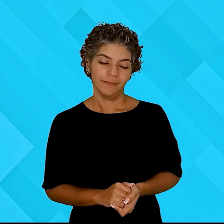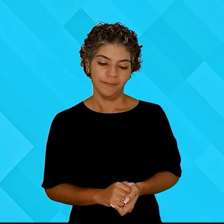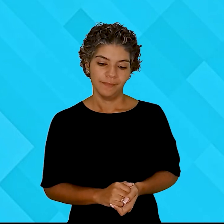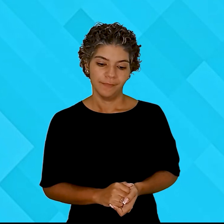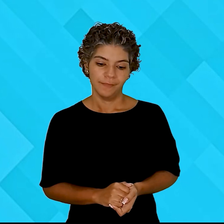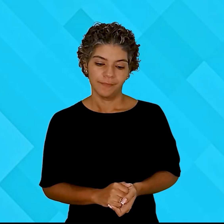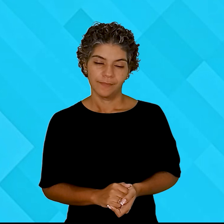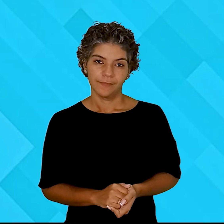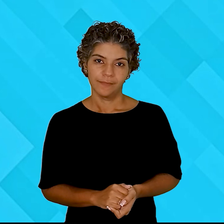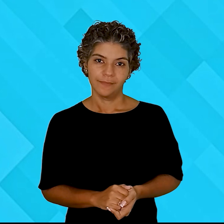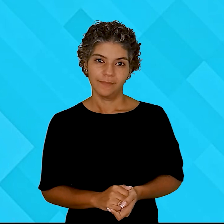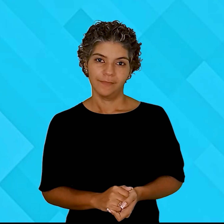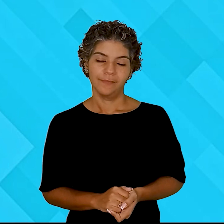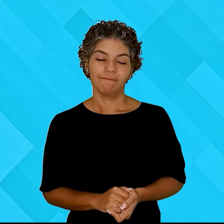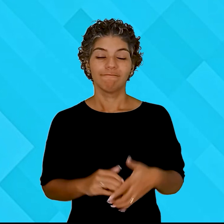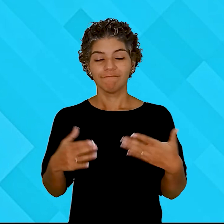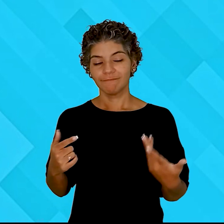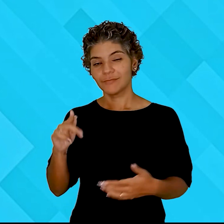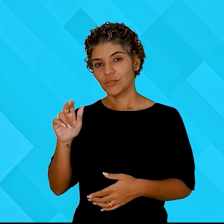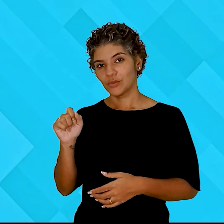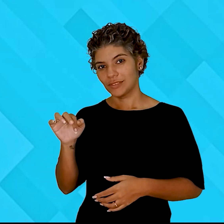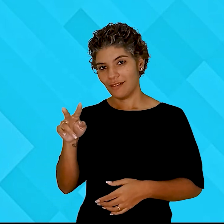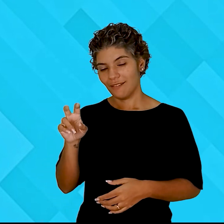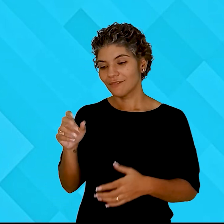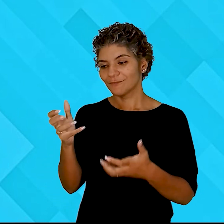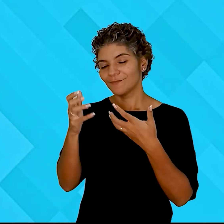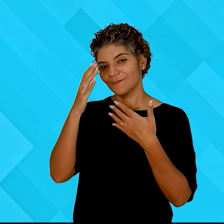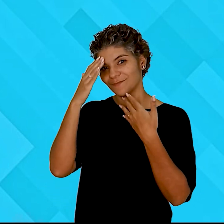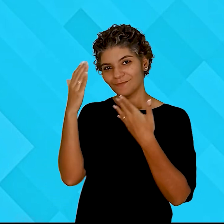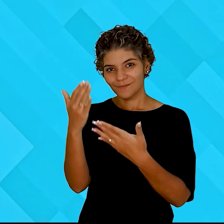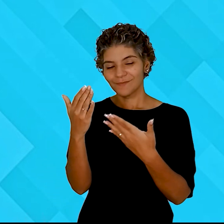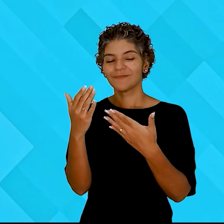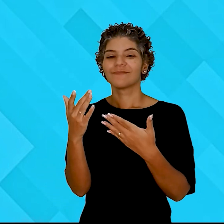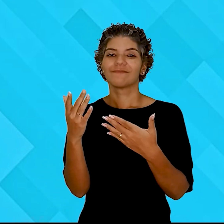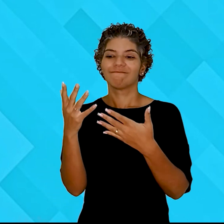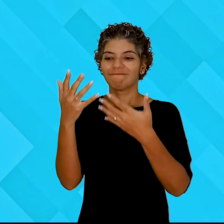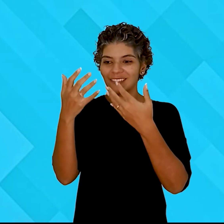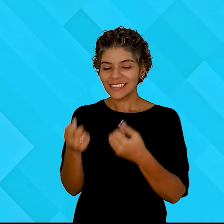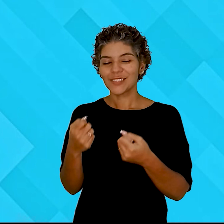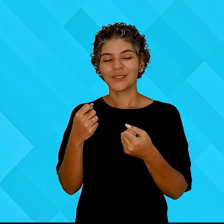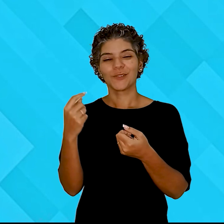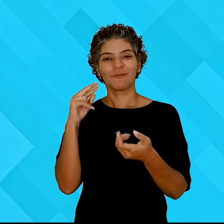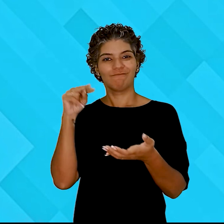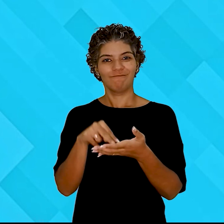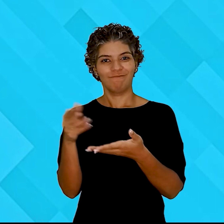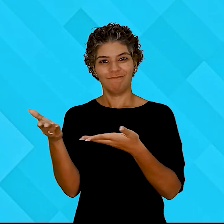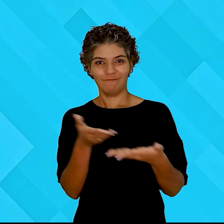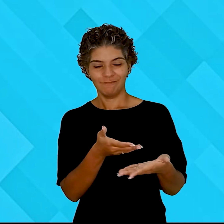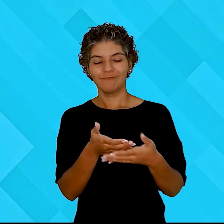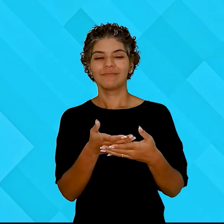Então, Gustavo, eu queria agradecer, né, você ter aceito o nosso convite, você ter vindo aqui, ter tirado essas dúvidas. Para mim foi muito